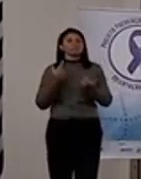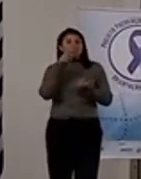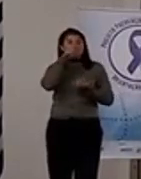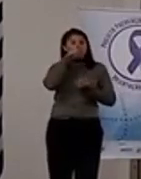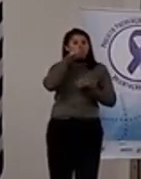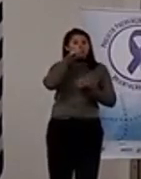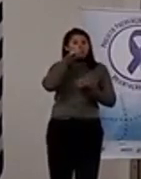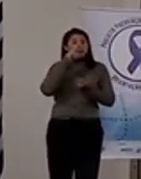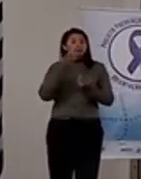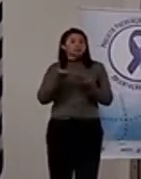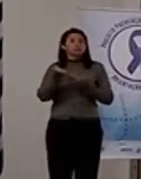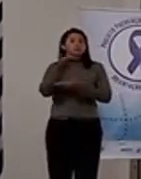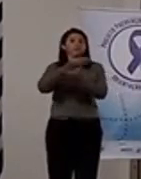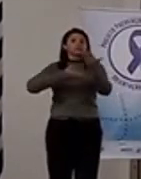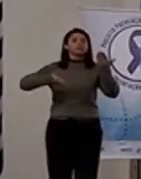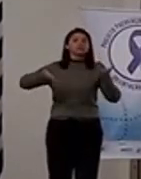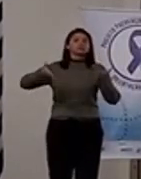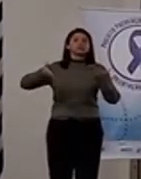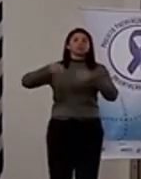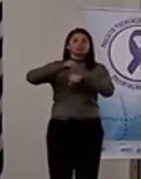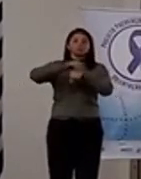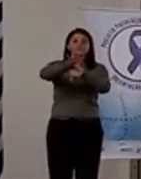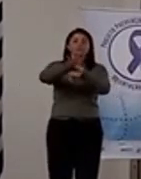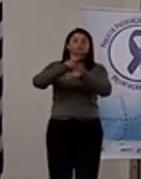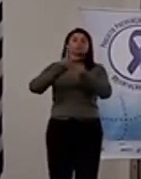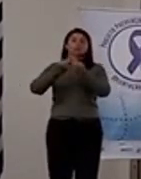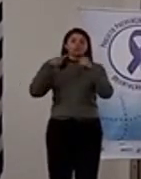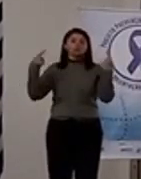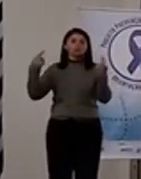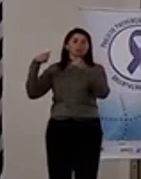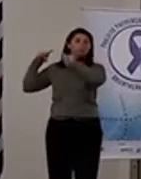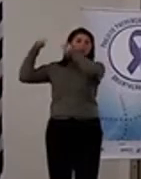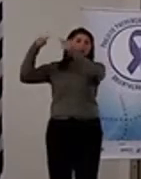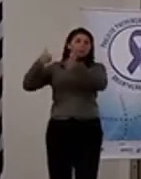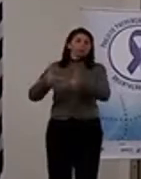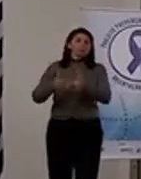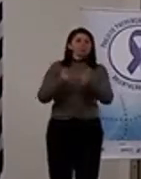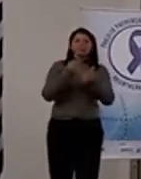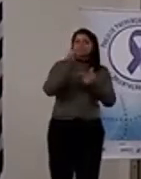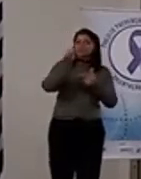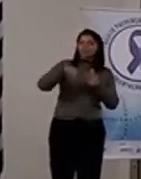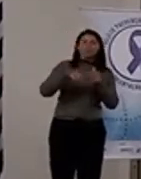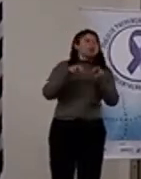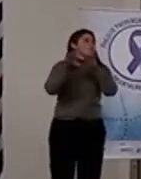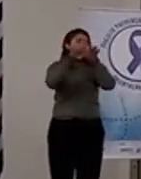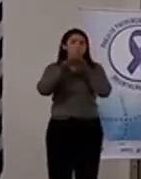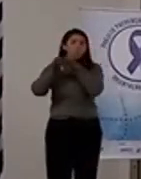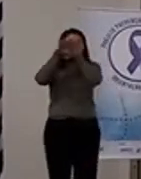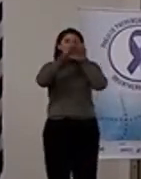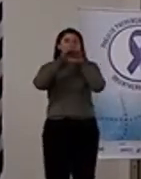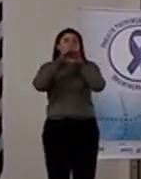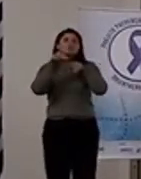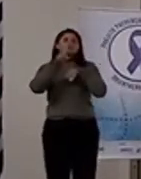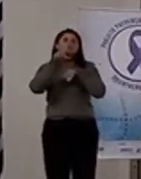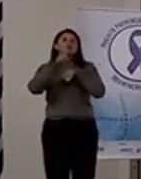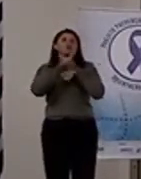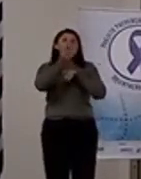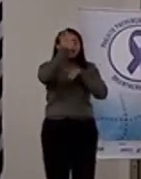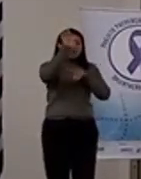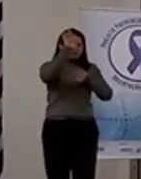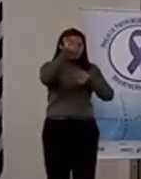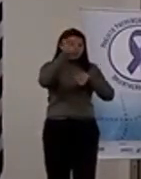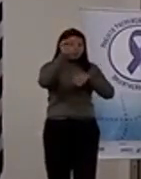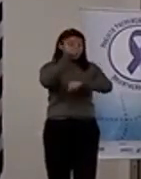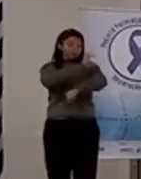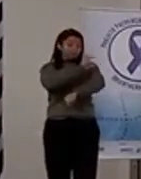Herdar esse gene. Não quer dizer que vai ser igual a ele. Cada bolinha que vocês estão vendo aqui é um tumor de nervo